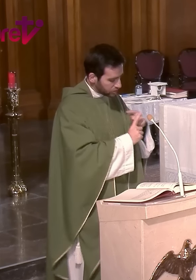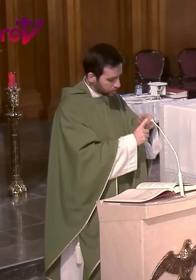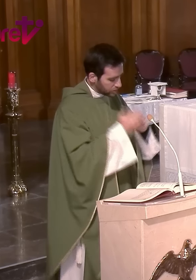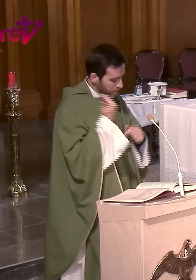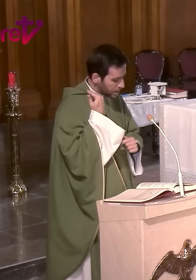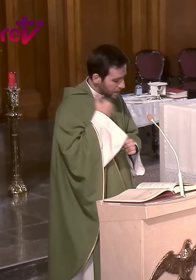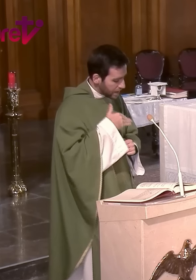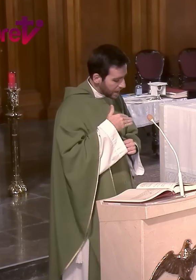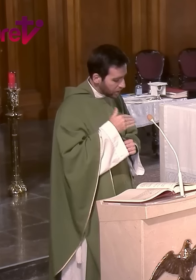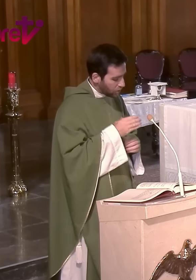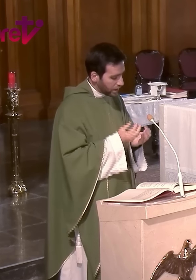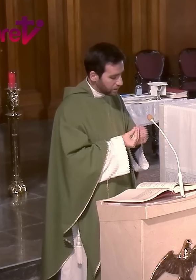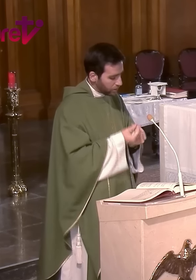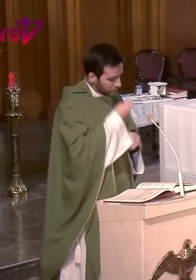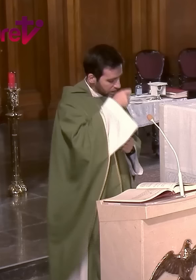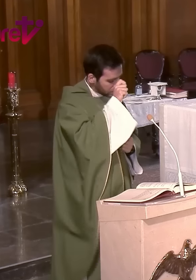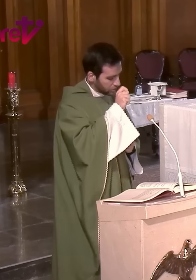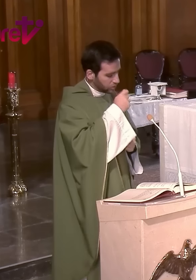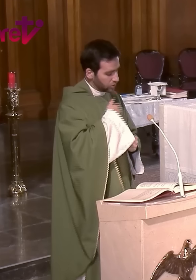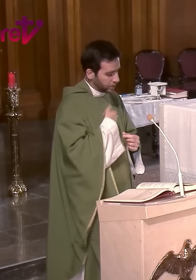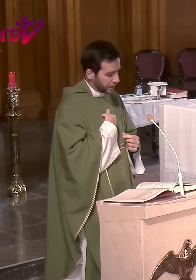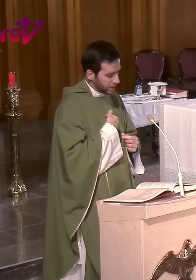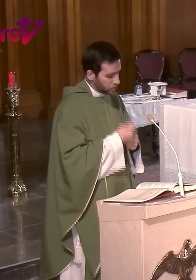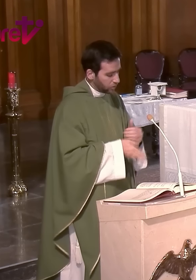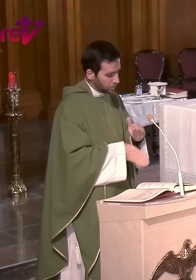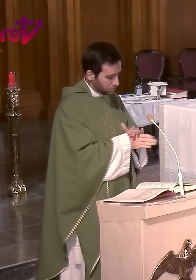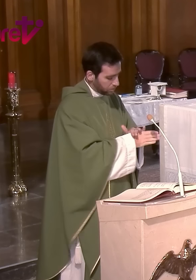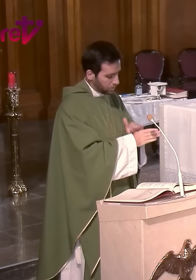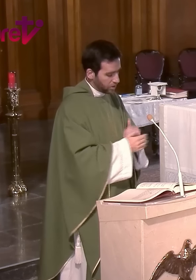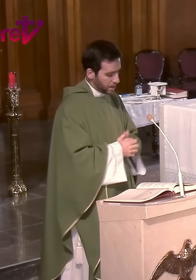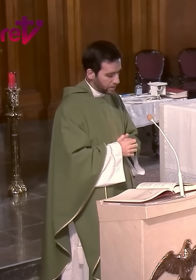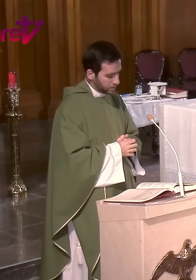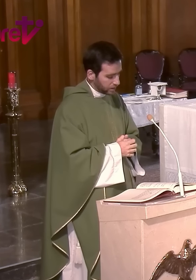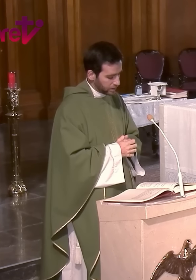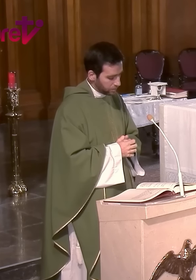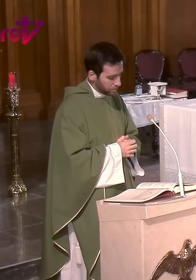bautizados con el bautismo con que yo